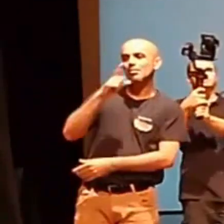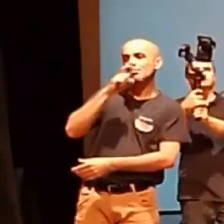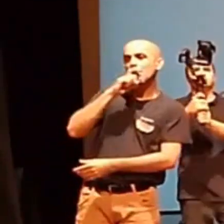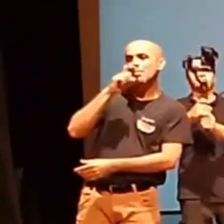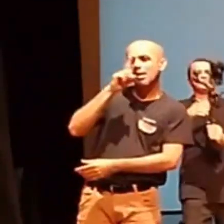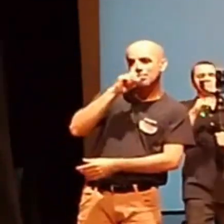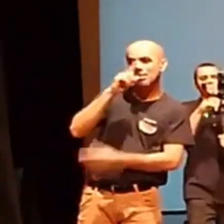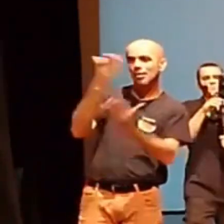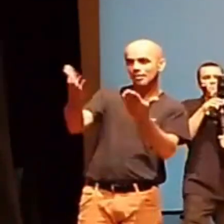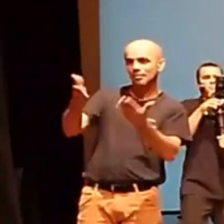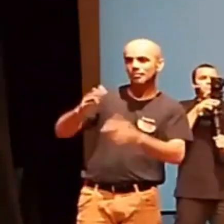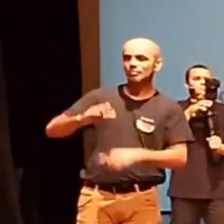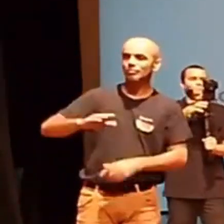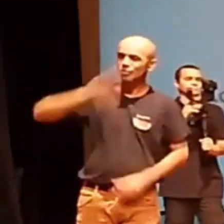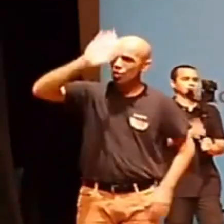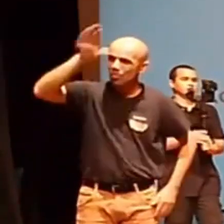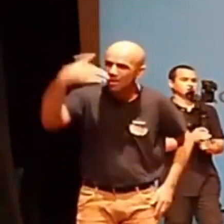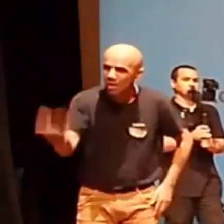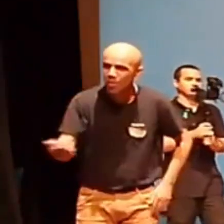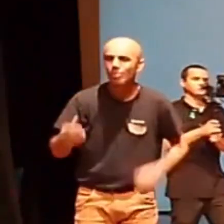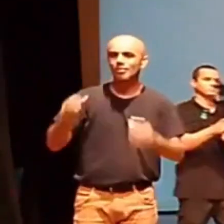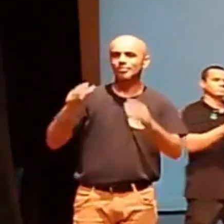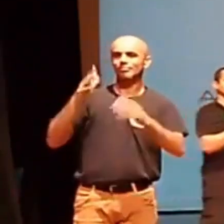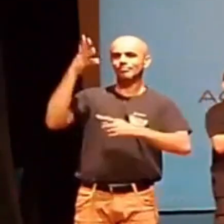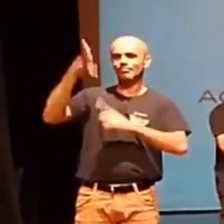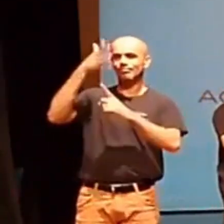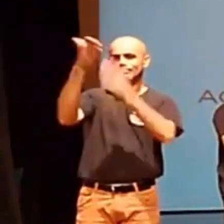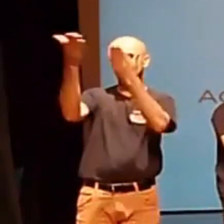uma honra palestrar para vocês.